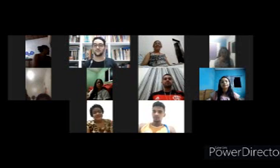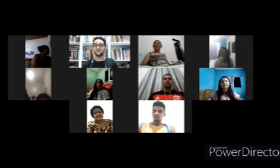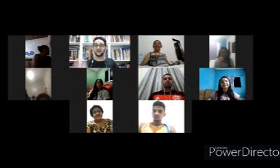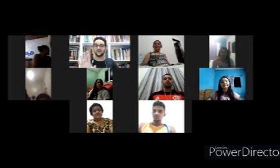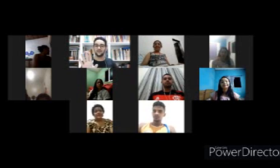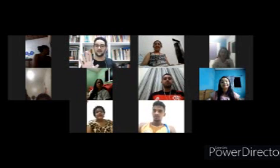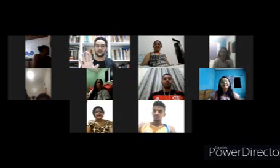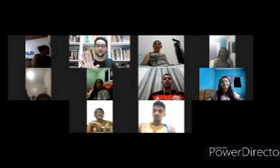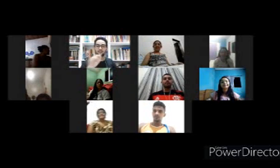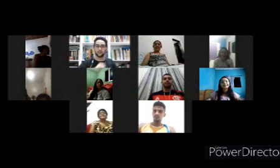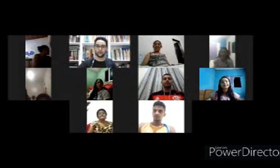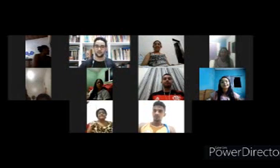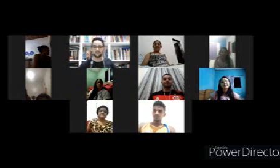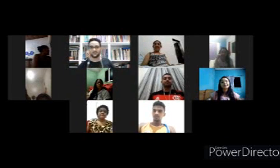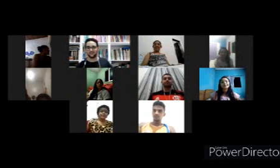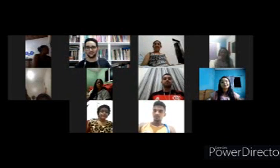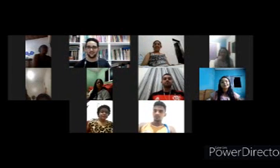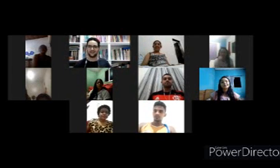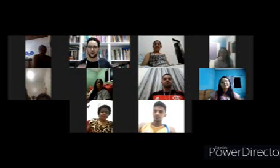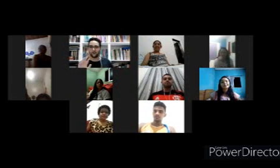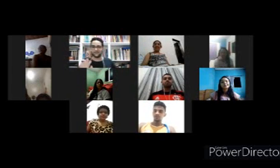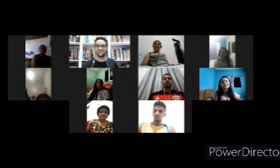vai ver transportes. Calma.